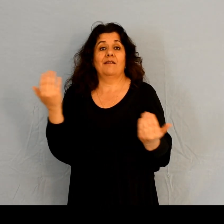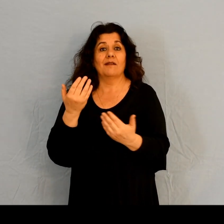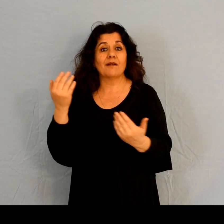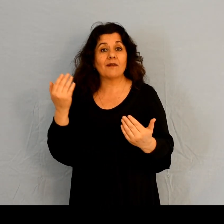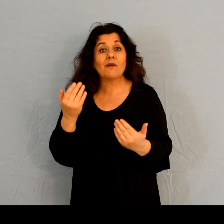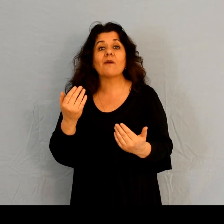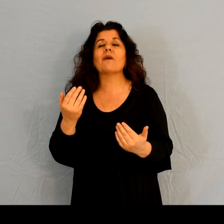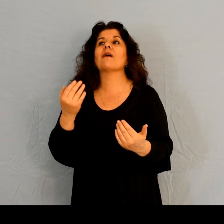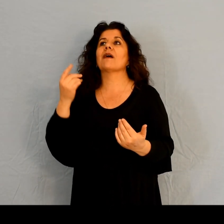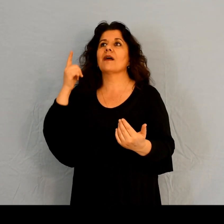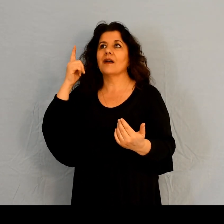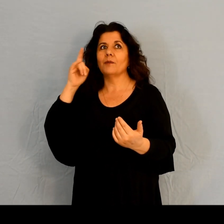était sur lui.